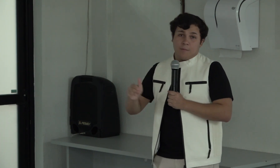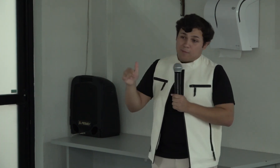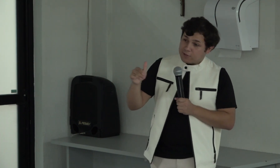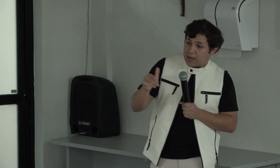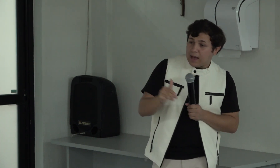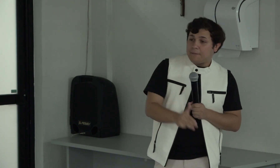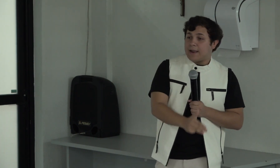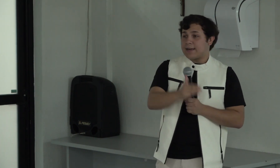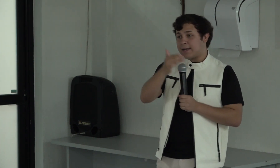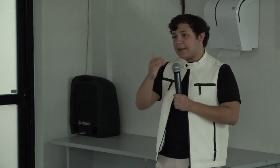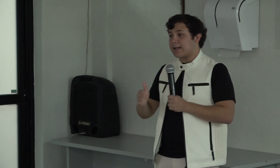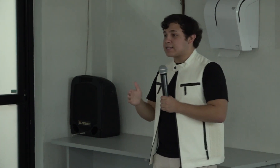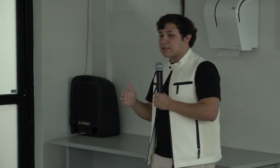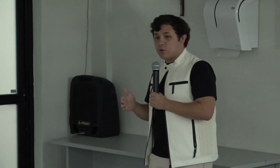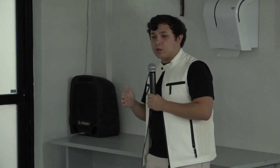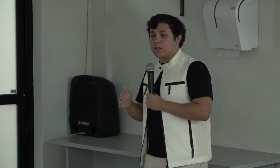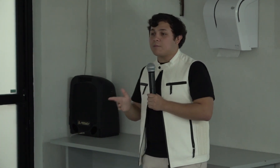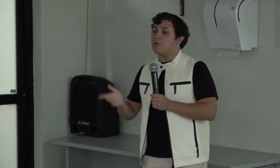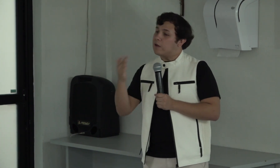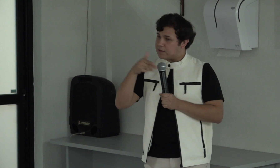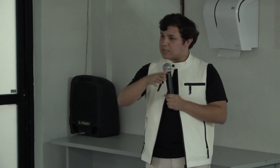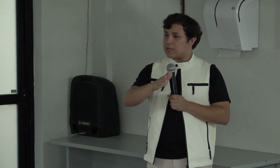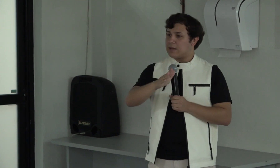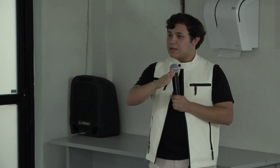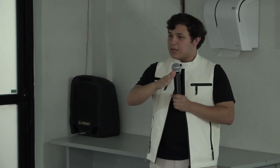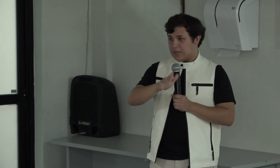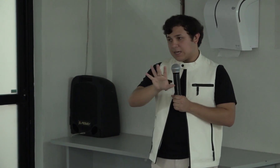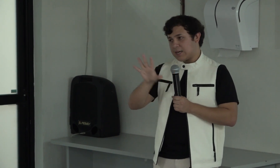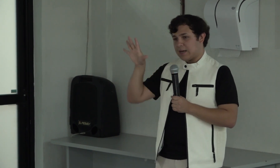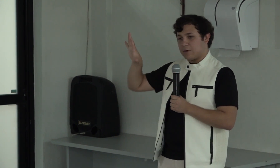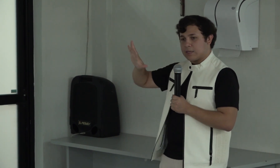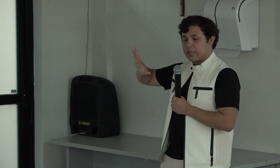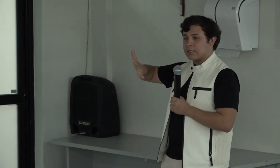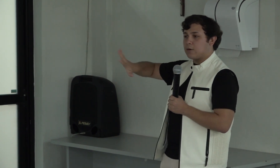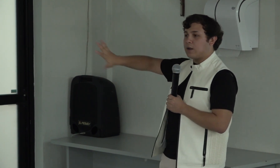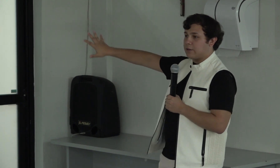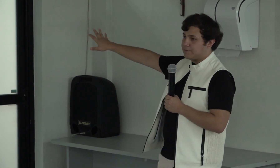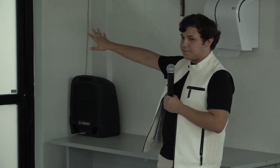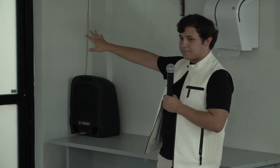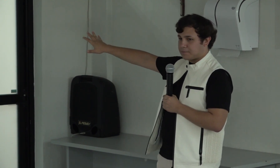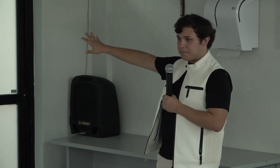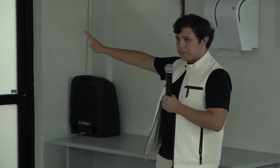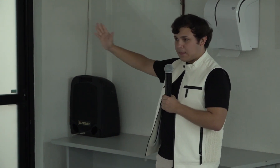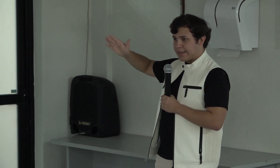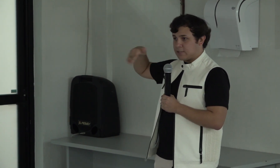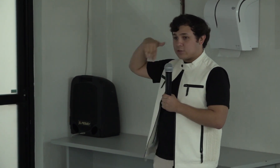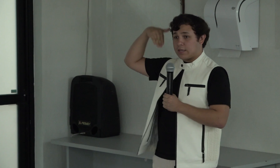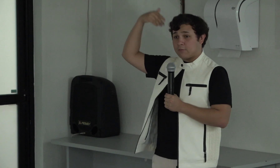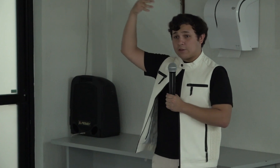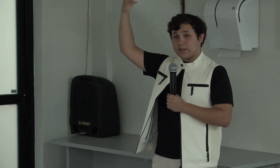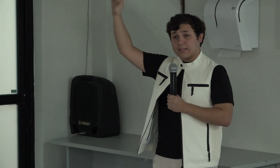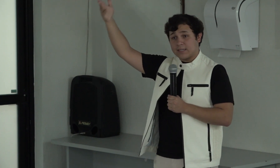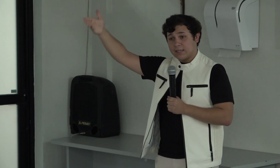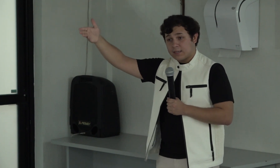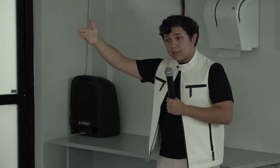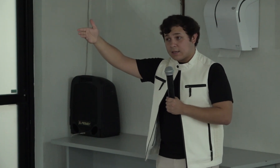vamos a hablarle en la casa todo el tiempo, etcétera. Y dejan la lengua de señas a un lado. ¿Qué sucede cuando crece? Se